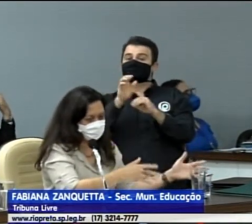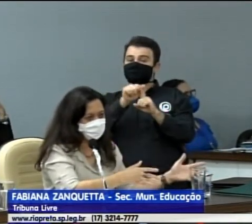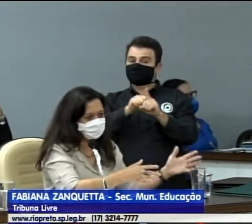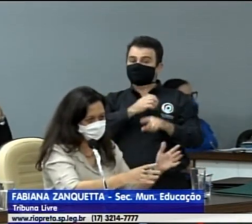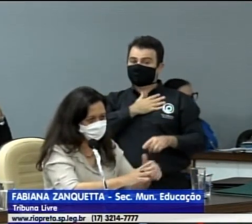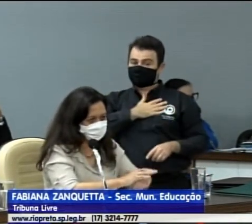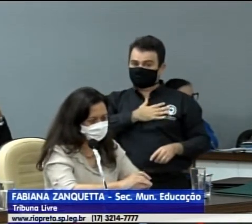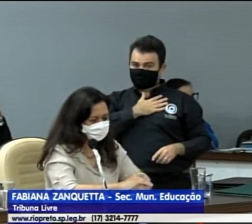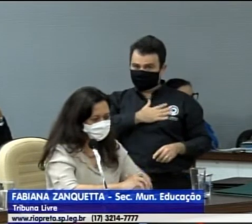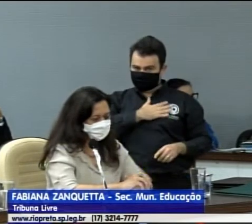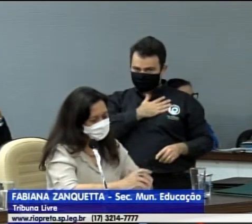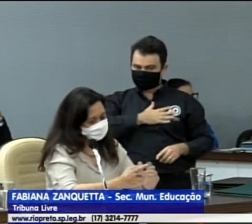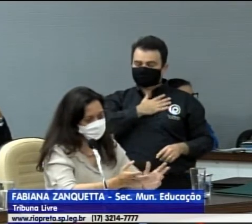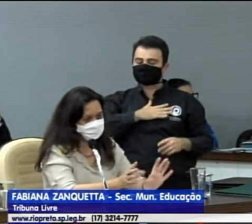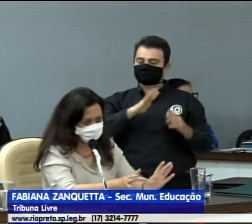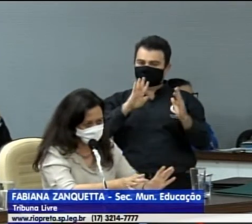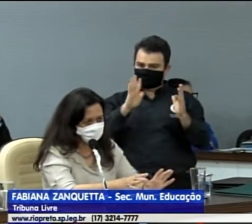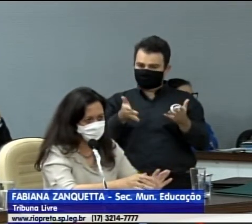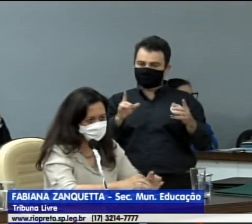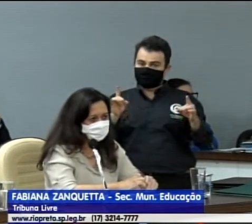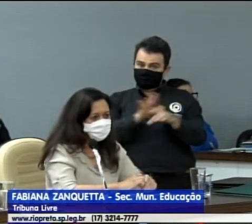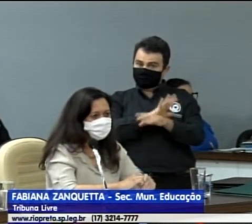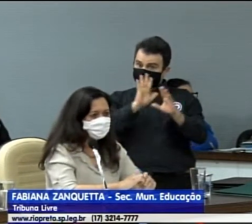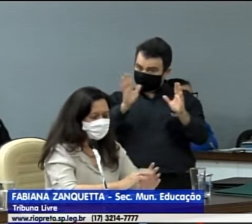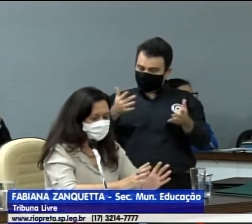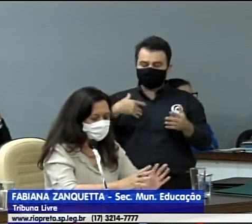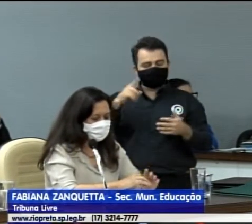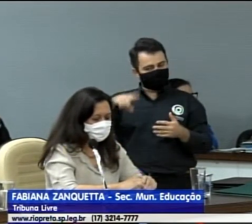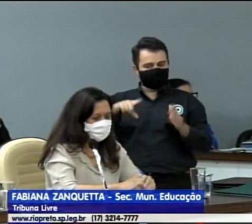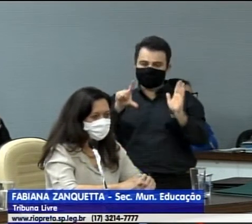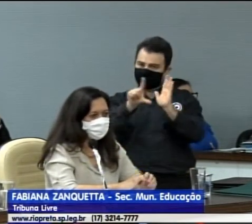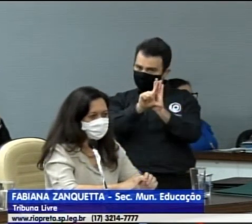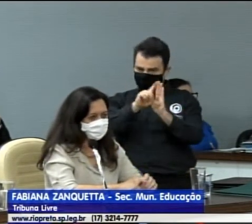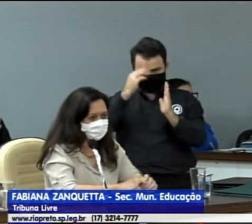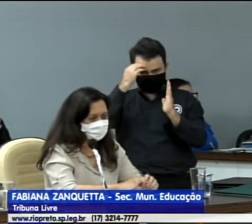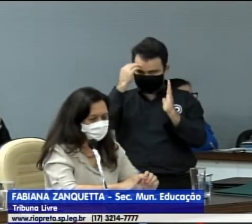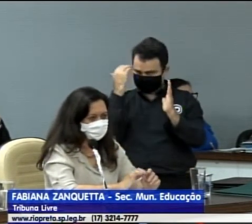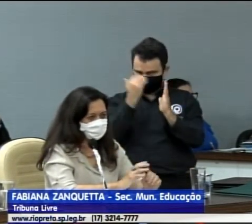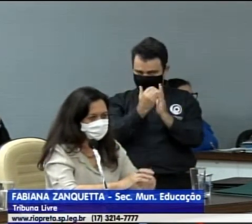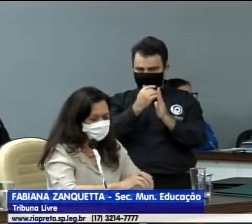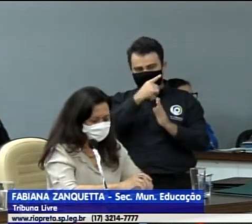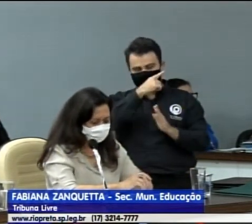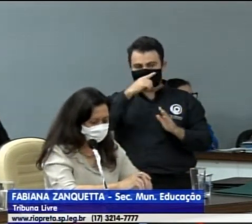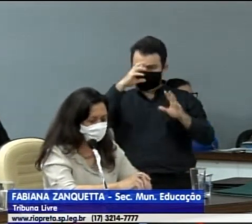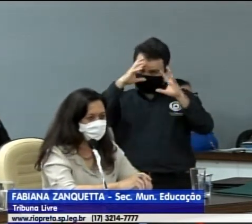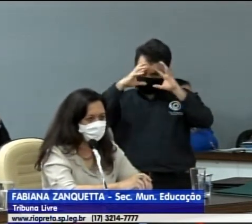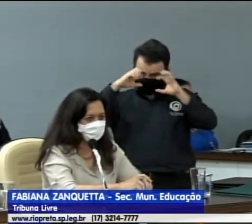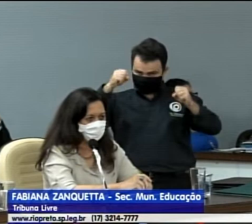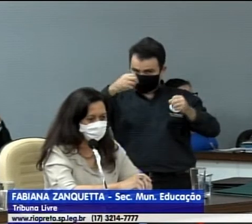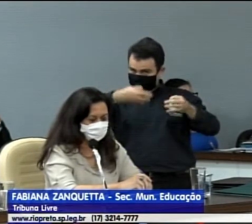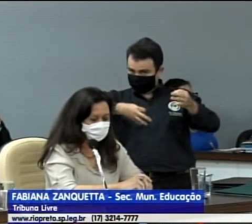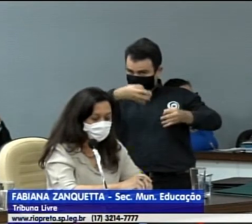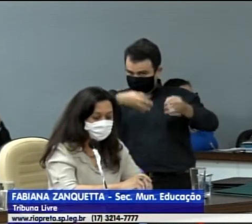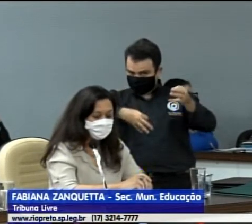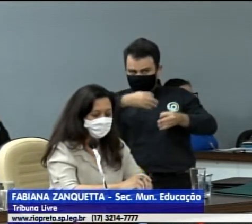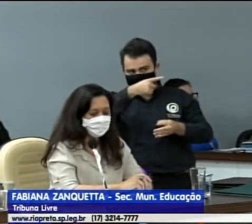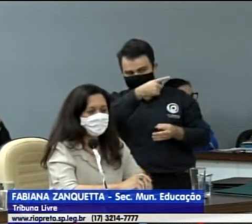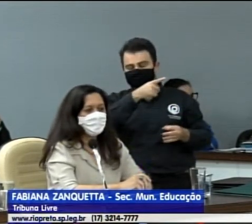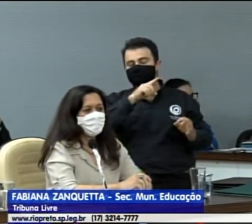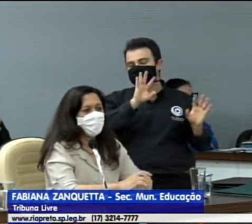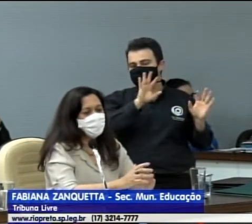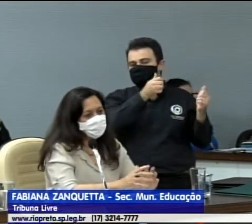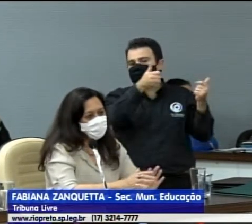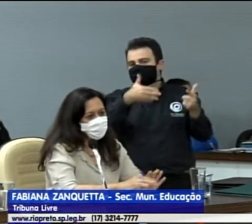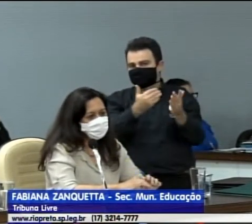realocação de dias. Essa é uma questão jurídica, que aí a Procuradoria pode explicar até bem melhor do que eu. O